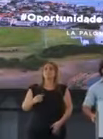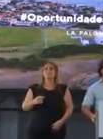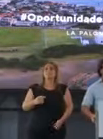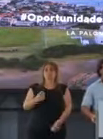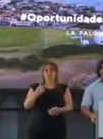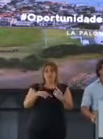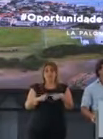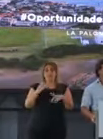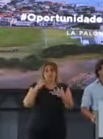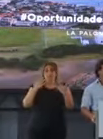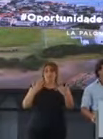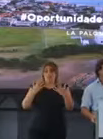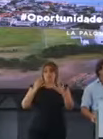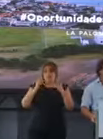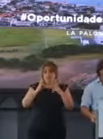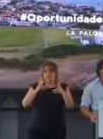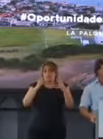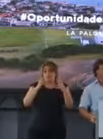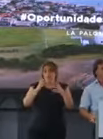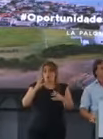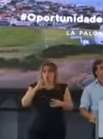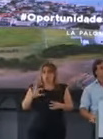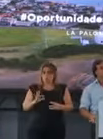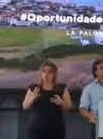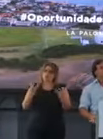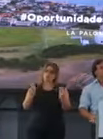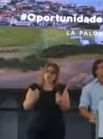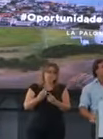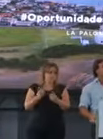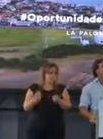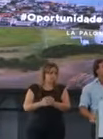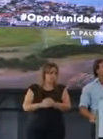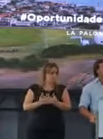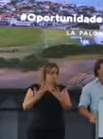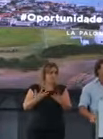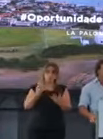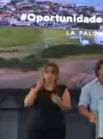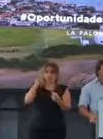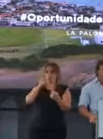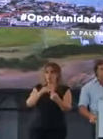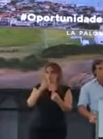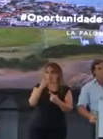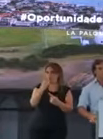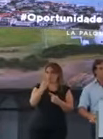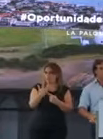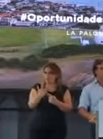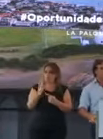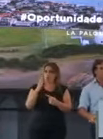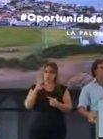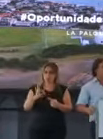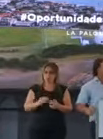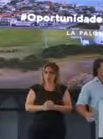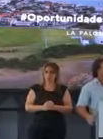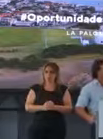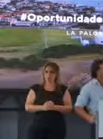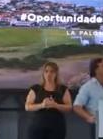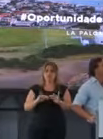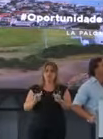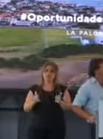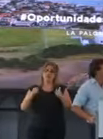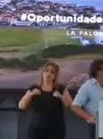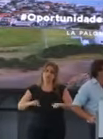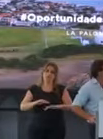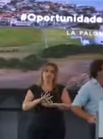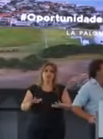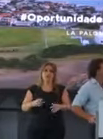Compañeros, las oportunidades son muchas. Quiero centrarme en dos o tres, porque estoy cansado